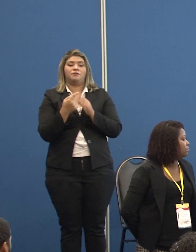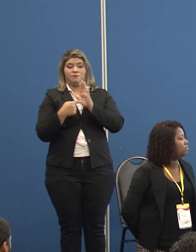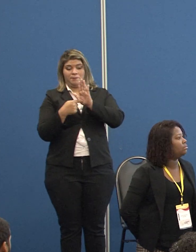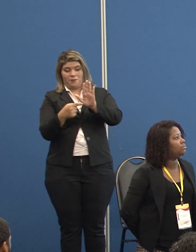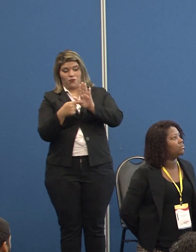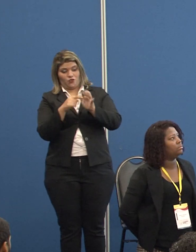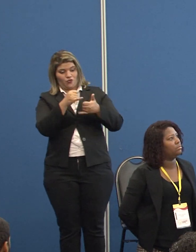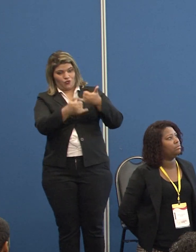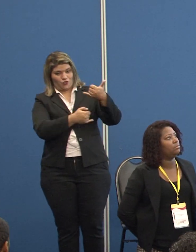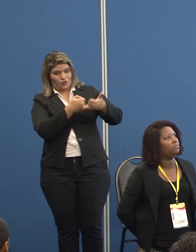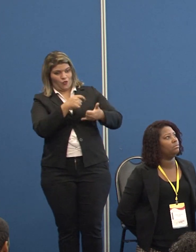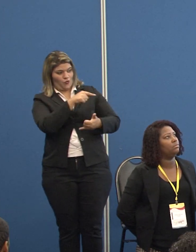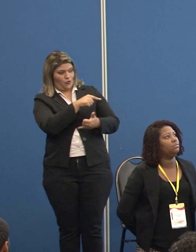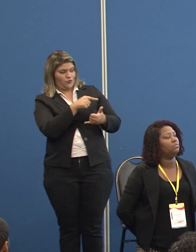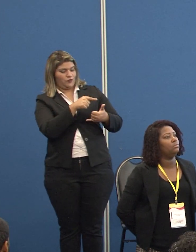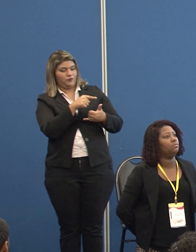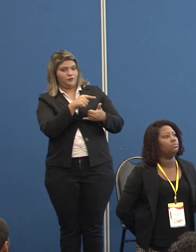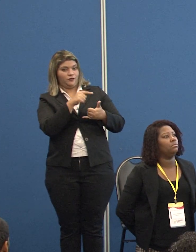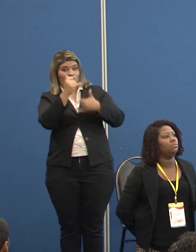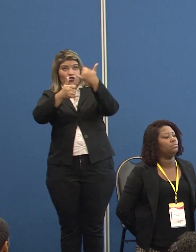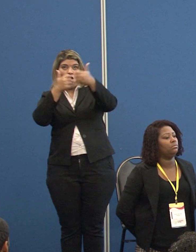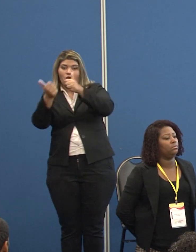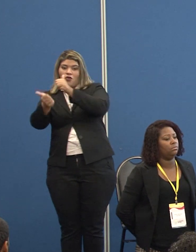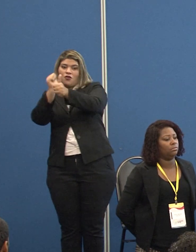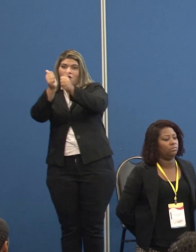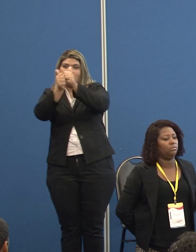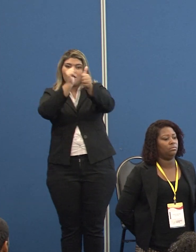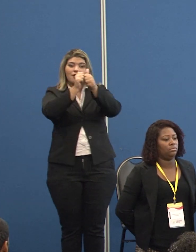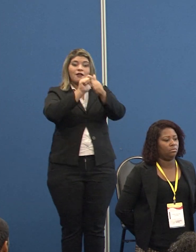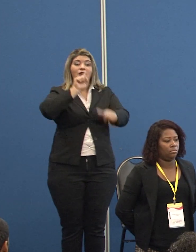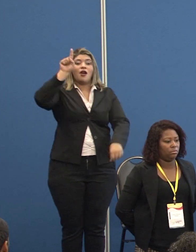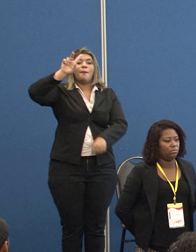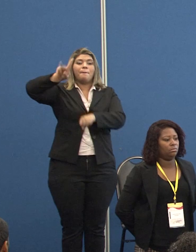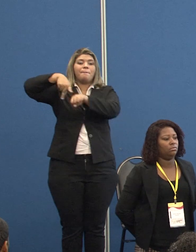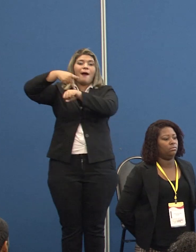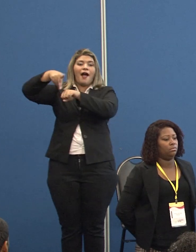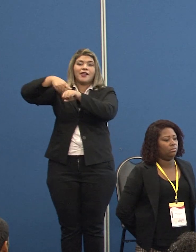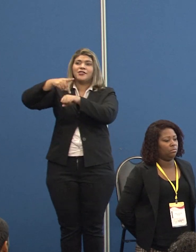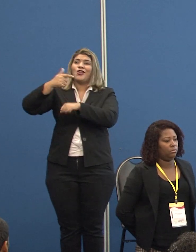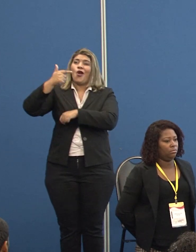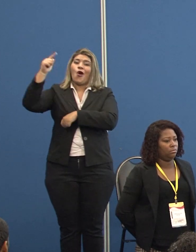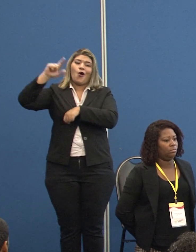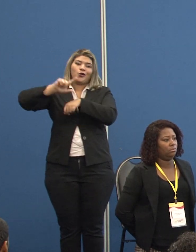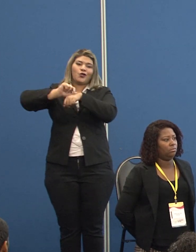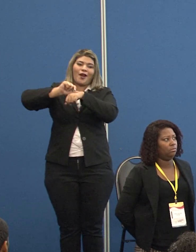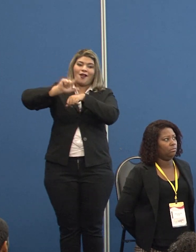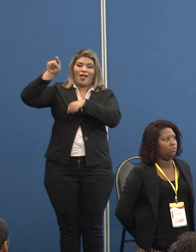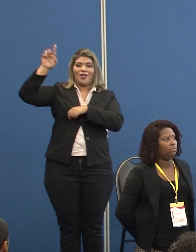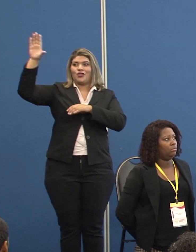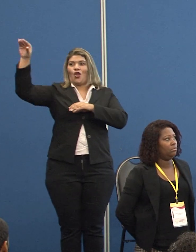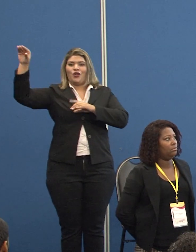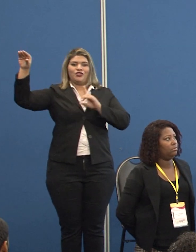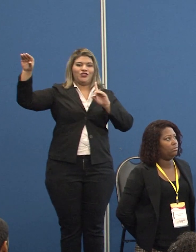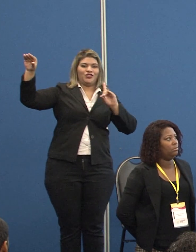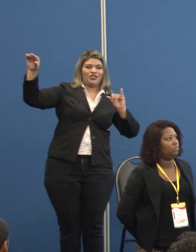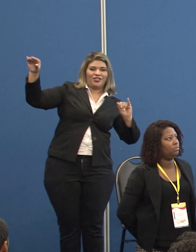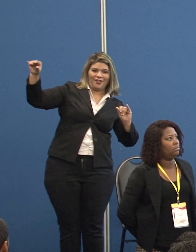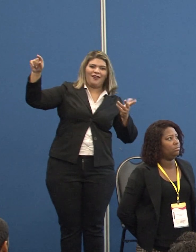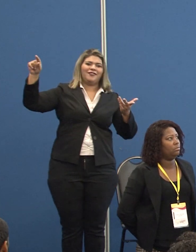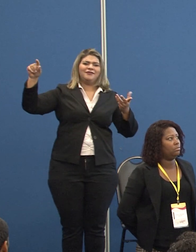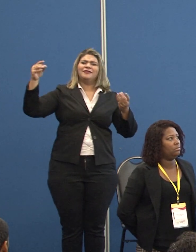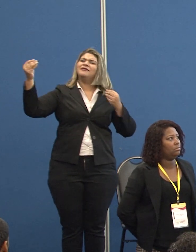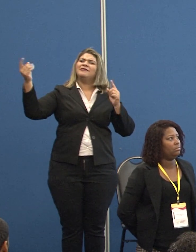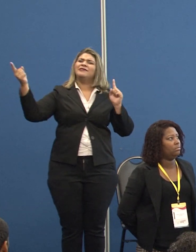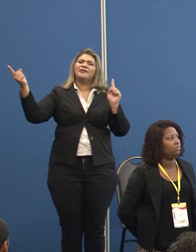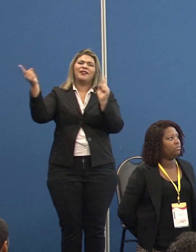que o jogo estava correndo em outro país, em outro horário, porque estava sendo em um horário diferente